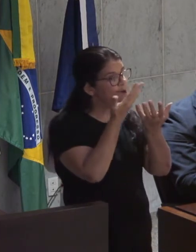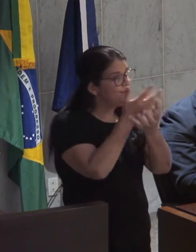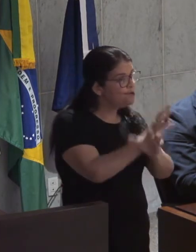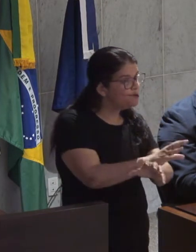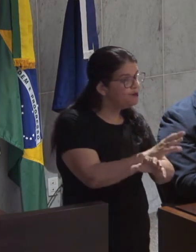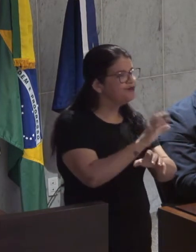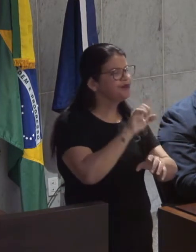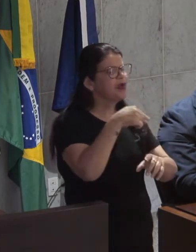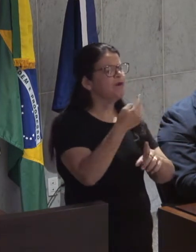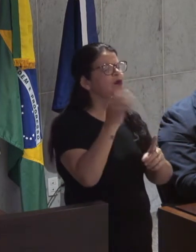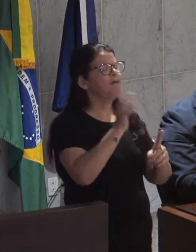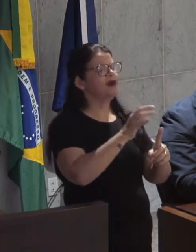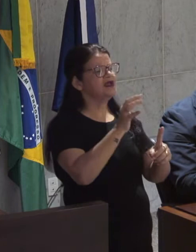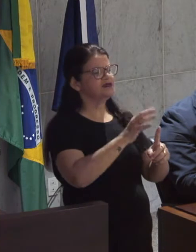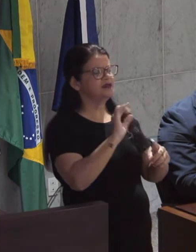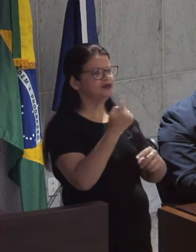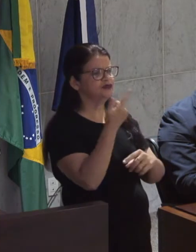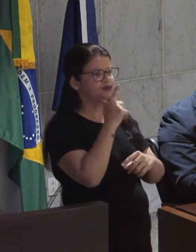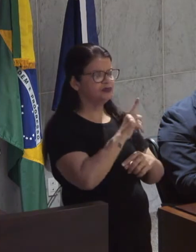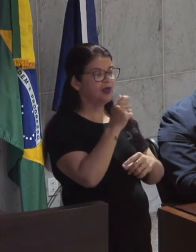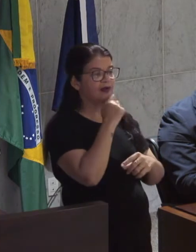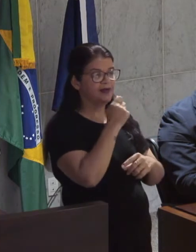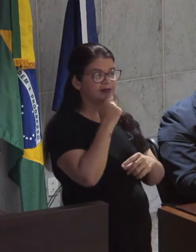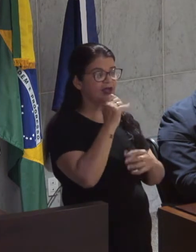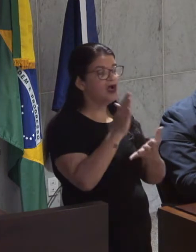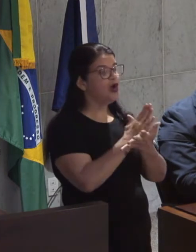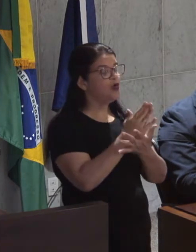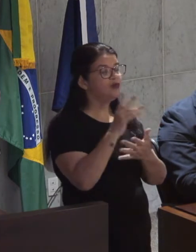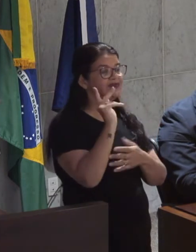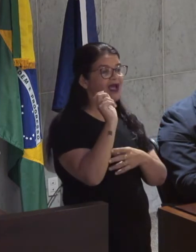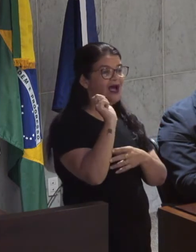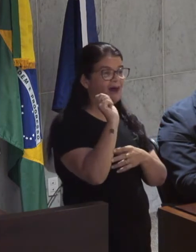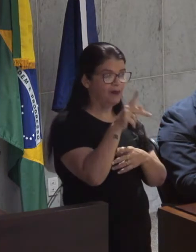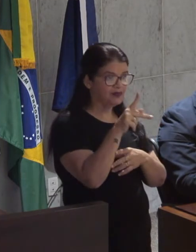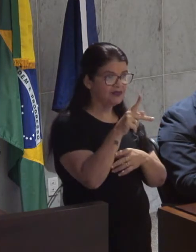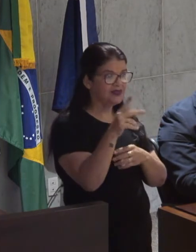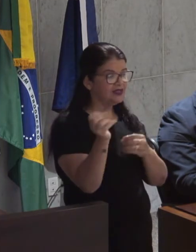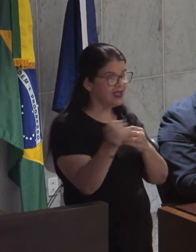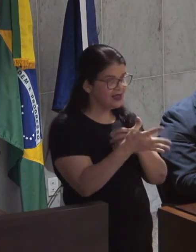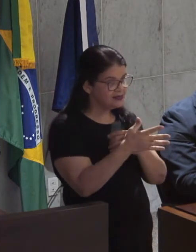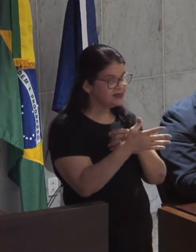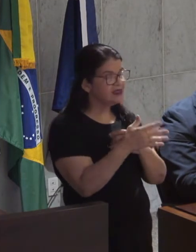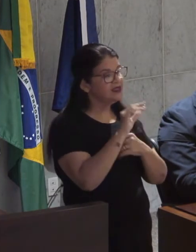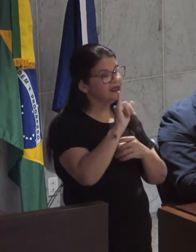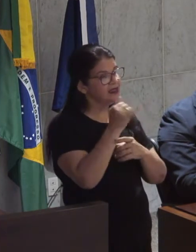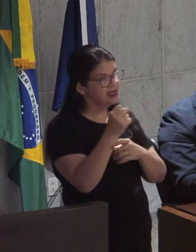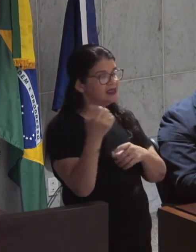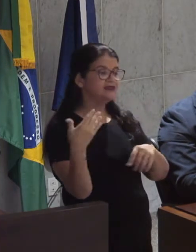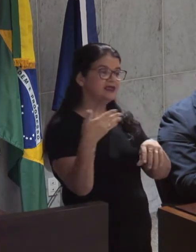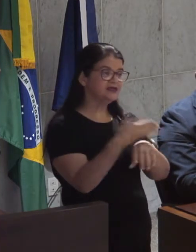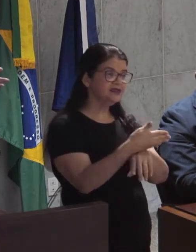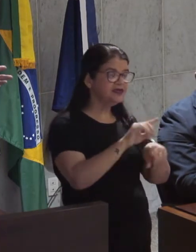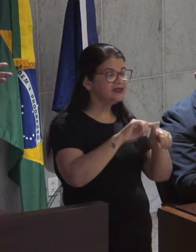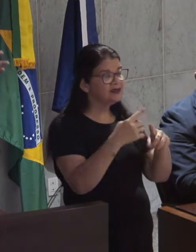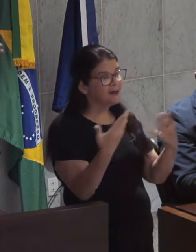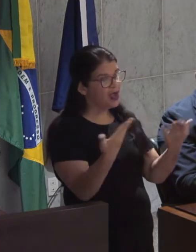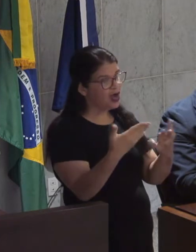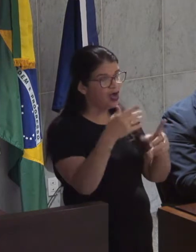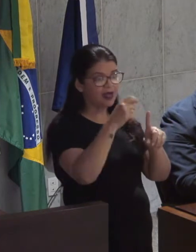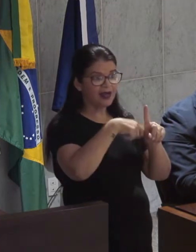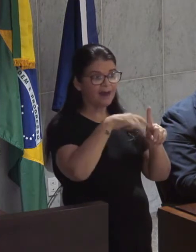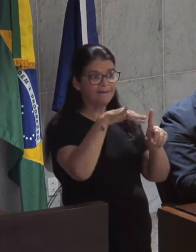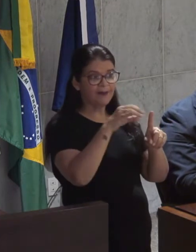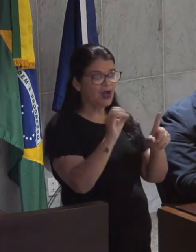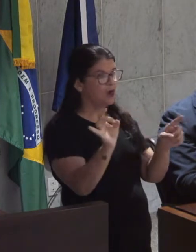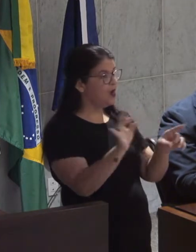pressão, não foi, Carlos? A gente conseguiu ainda que alguns aposentados recentes do INSS entrassem. Mas já, agora em maio termina,